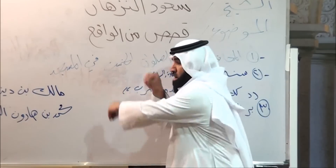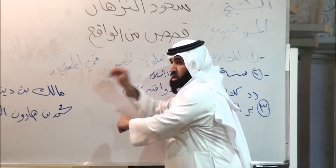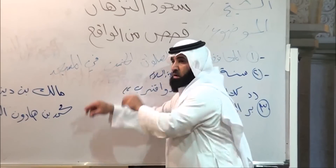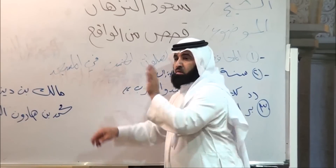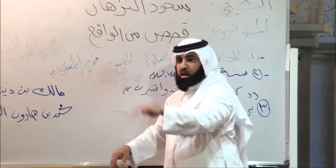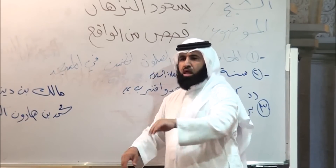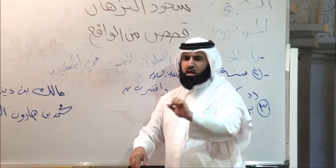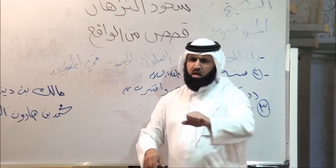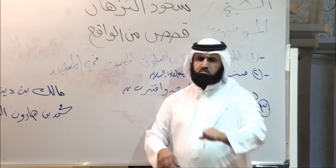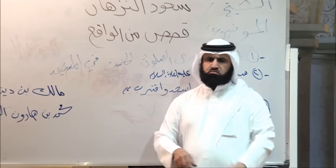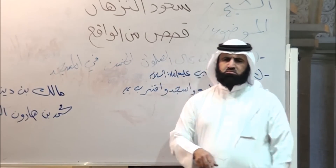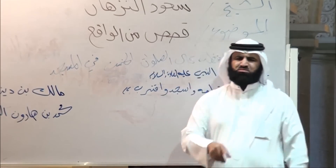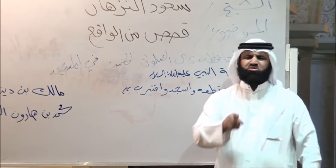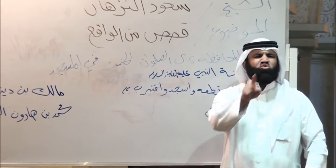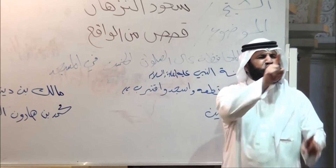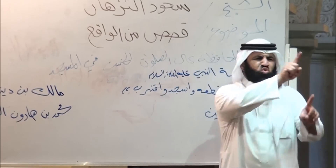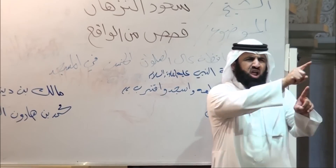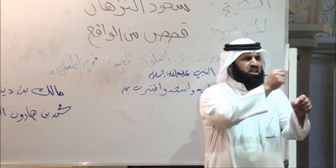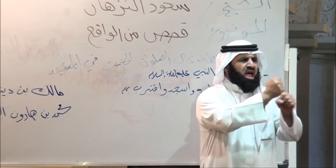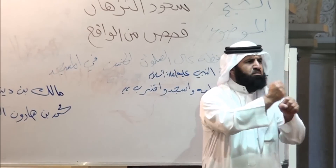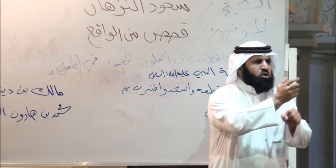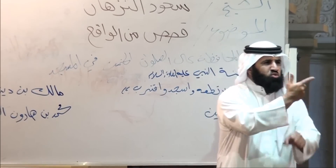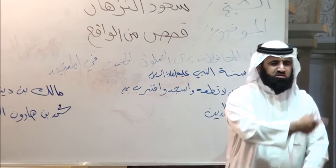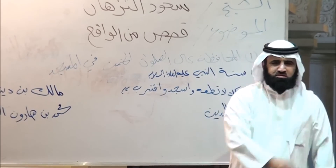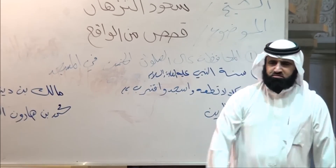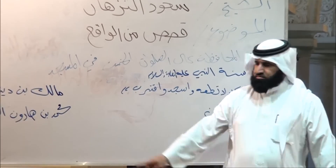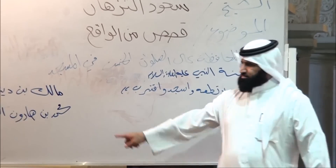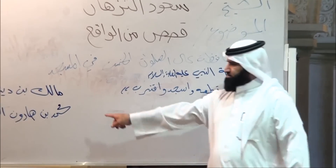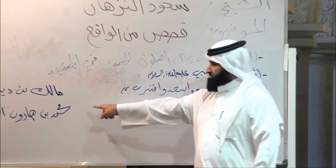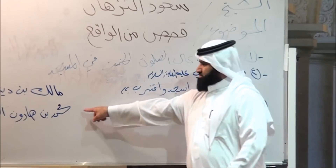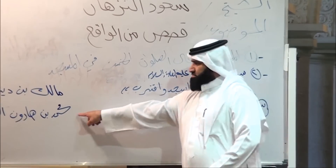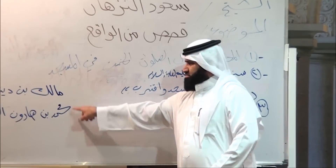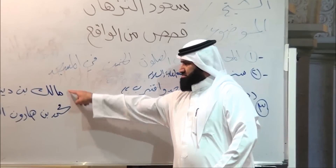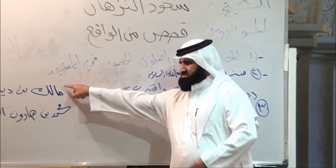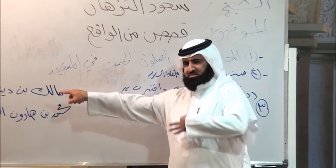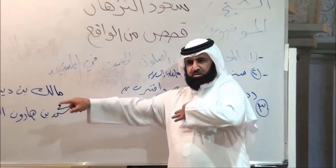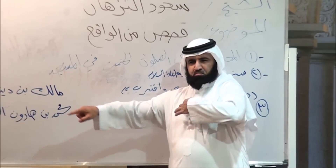قال دعني وشأني اتركني.